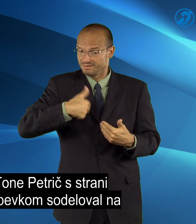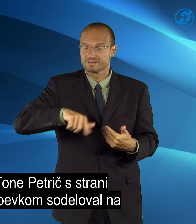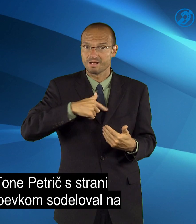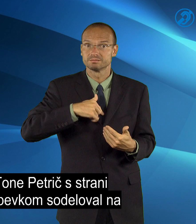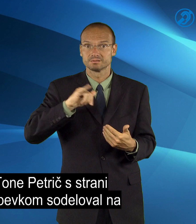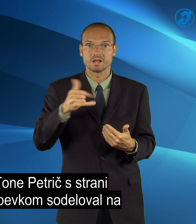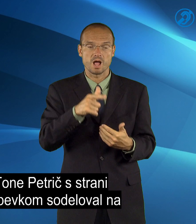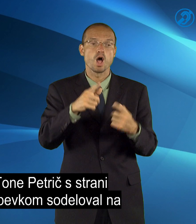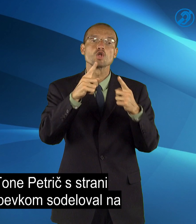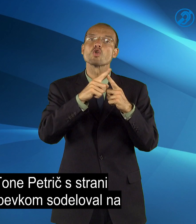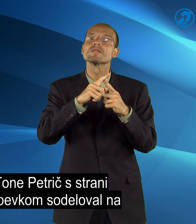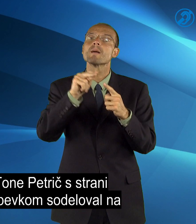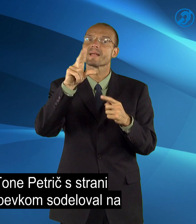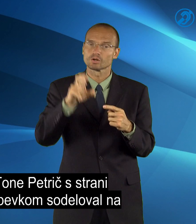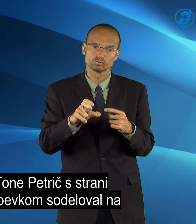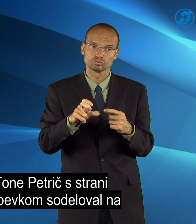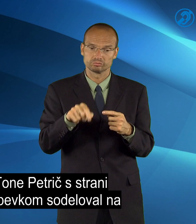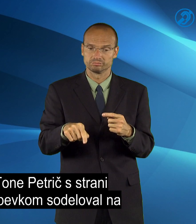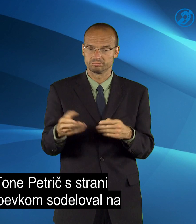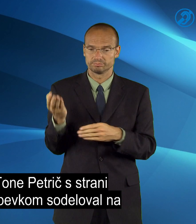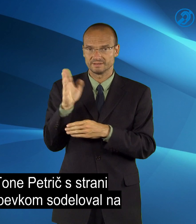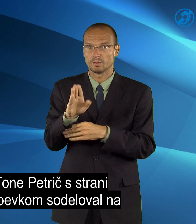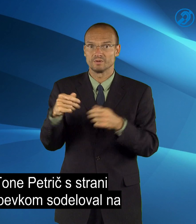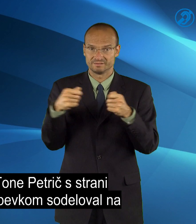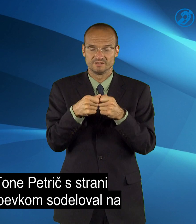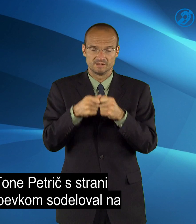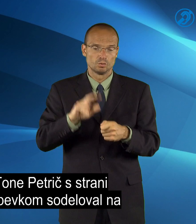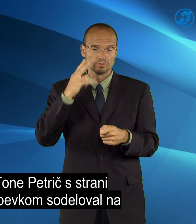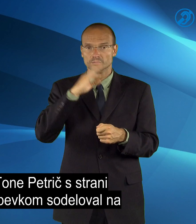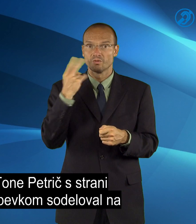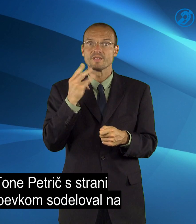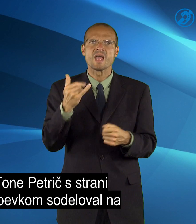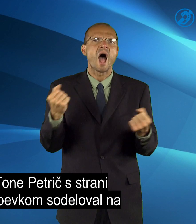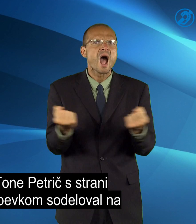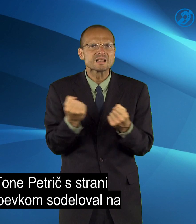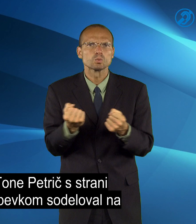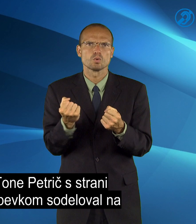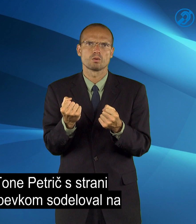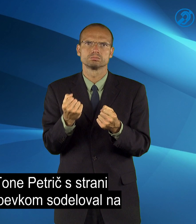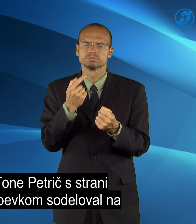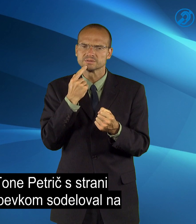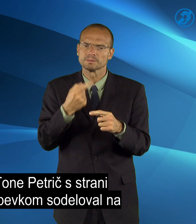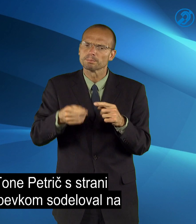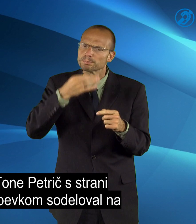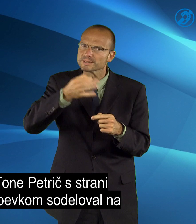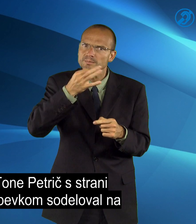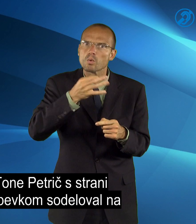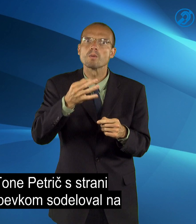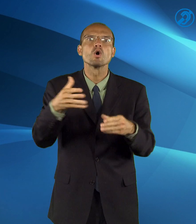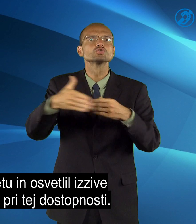Veseli nas, da je Tone Petrič s strani zveze aktivno s prispevkom sodeloval na omenjenem posvetu in osvetlil izzive